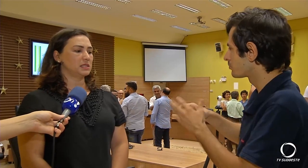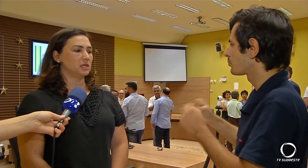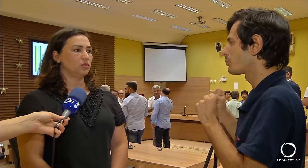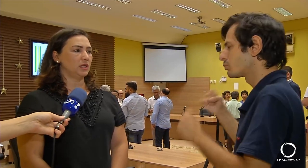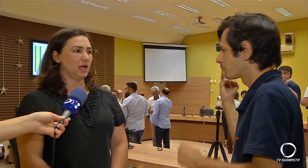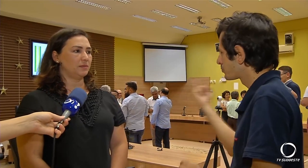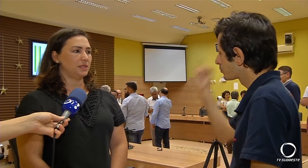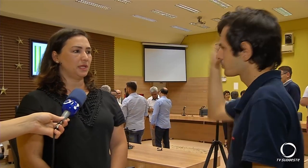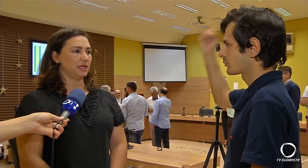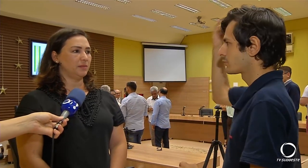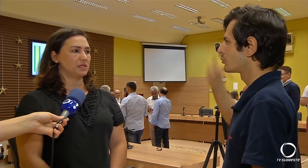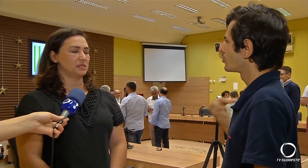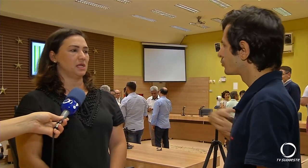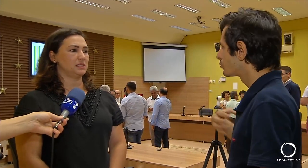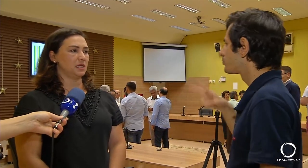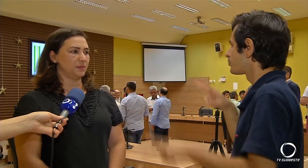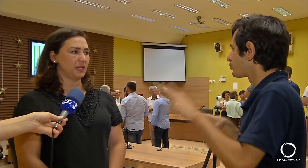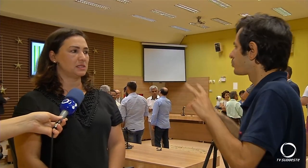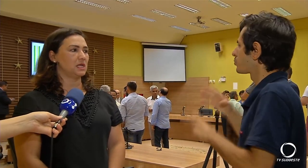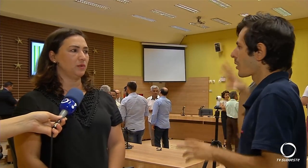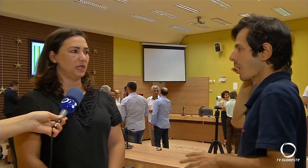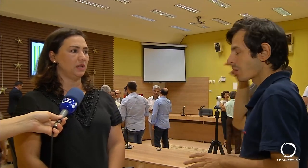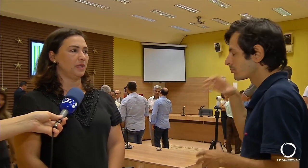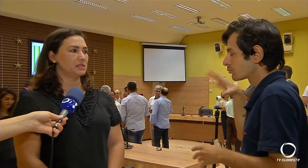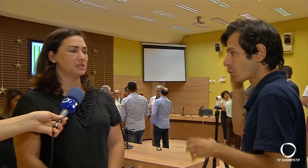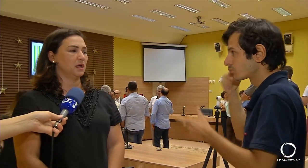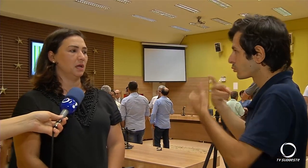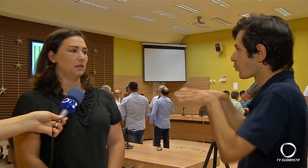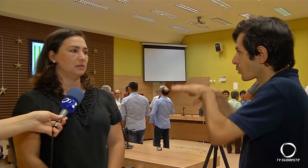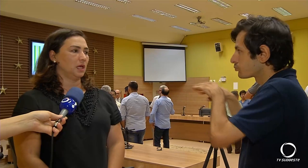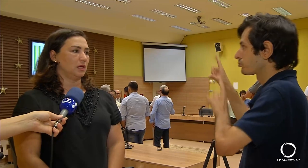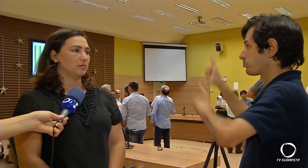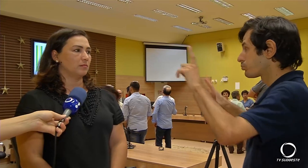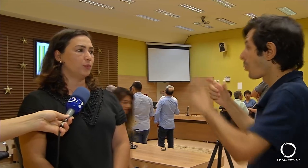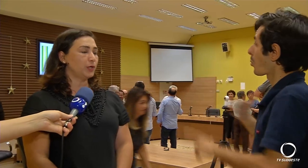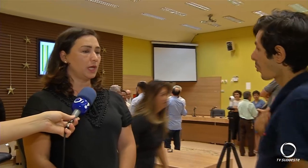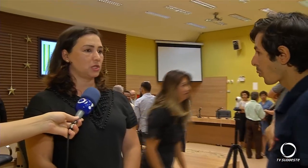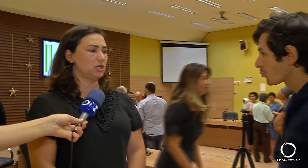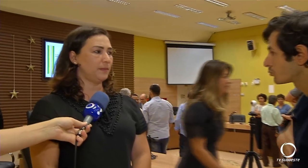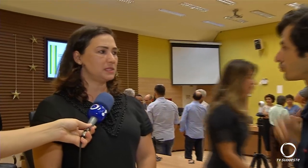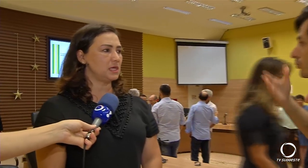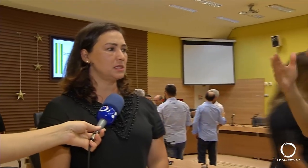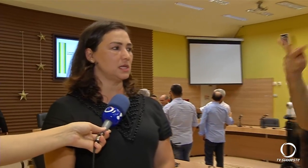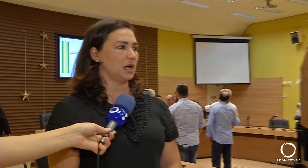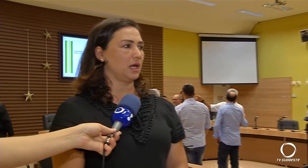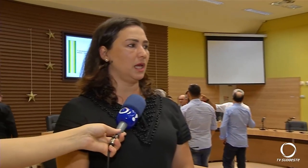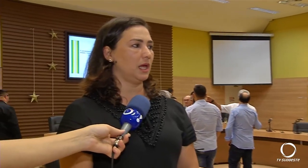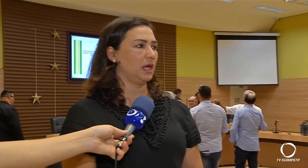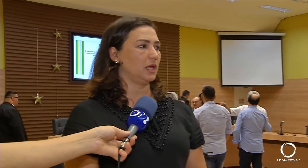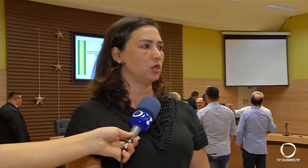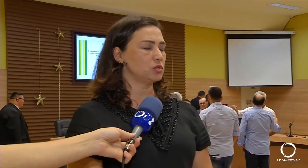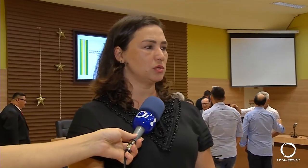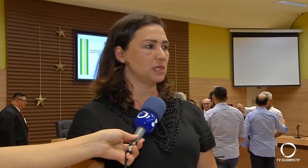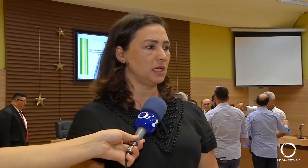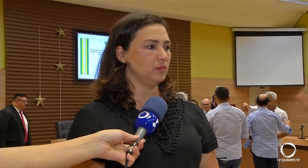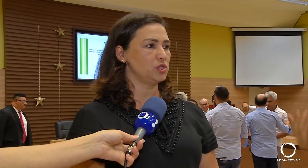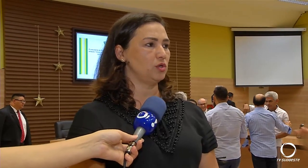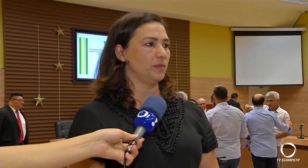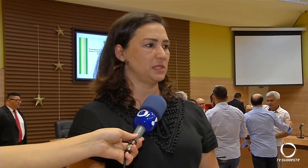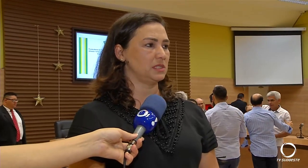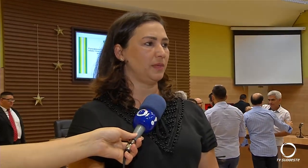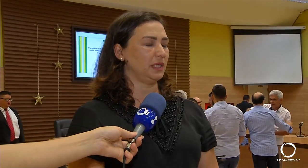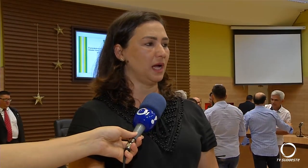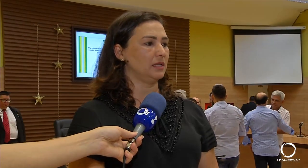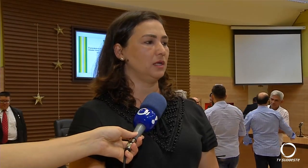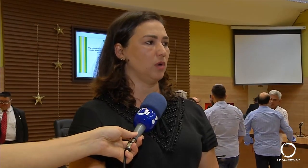E essa questão do intérprete de Libras, dessa interpretação em Libras, né? Porque a gente precisa, nós gostaríamos